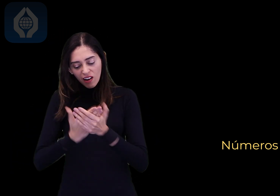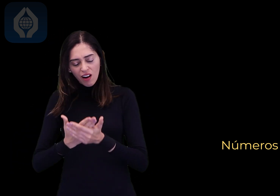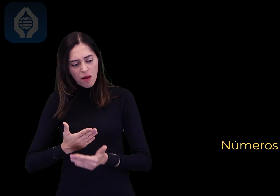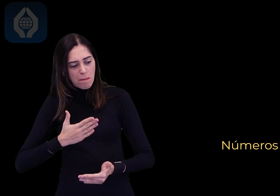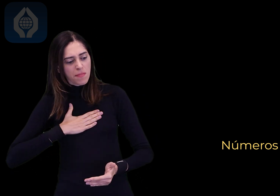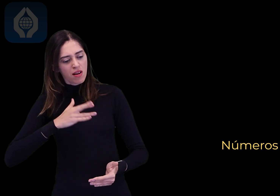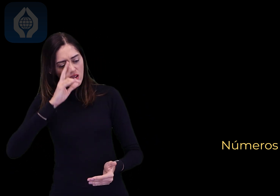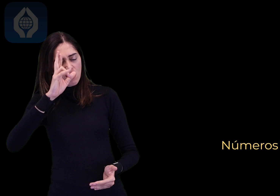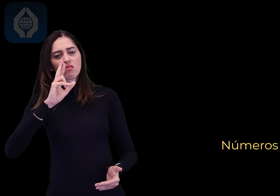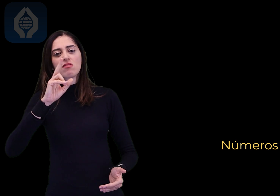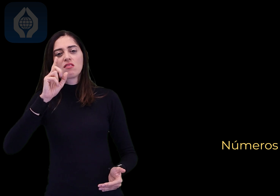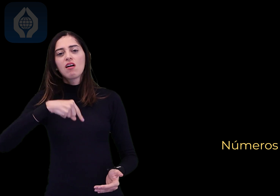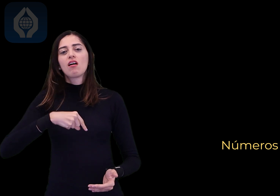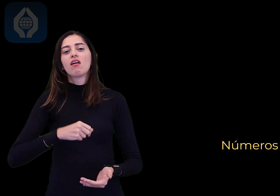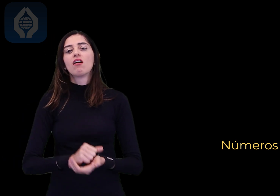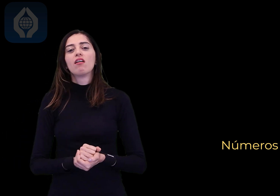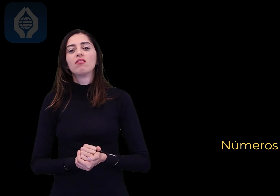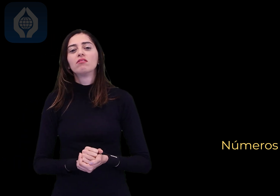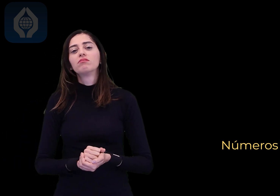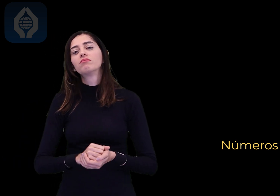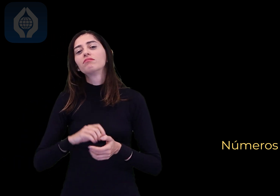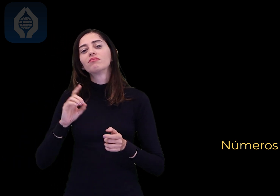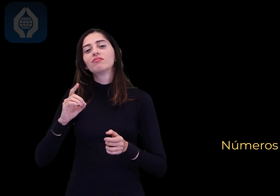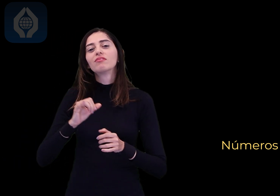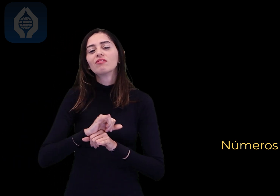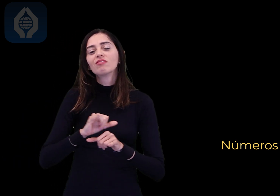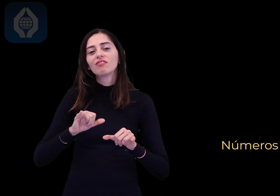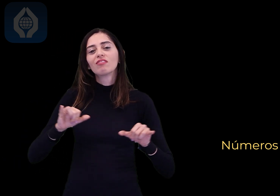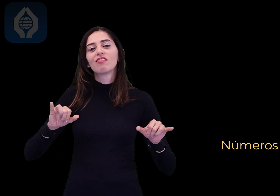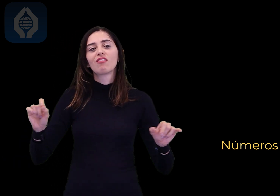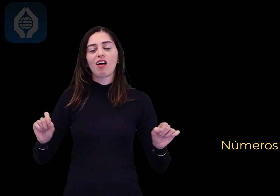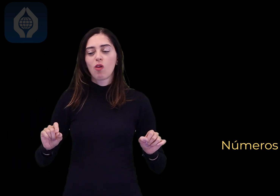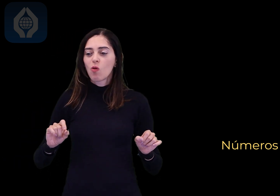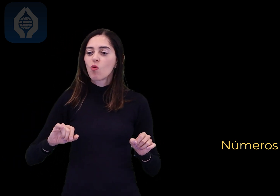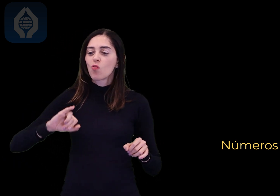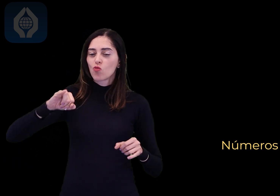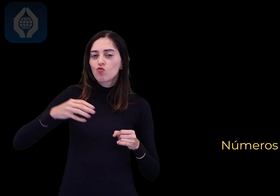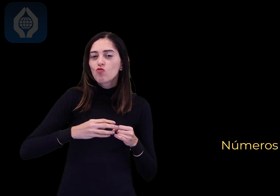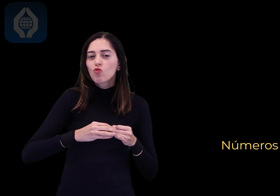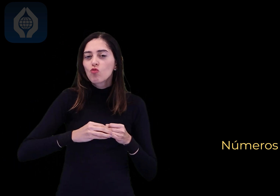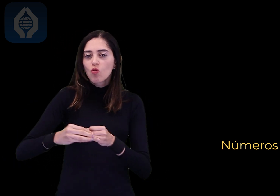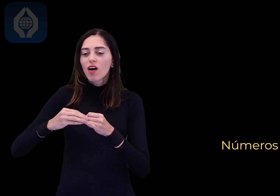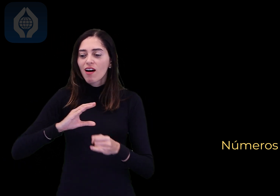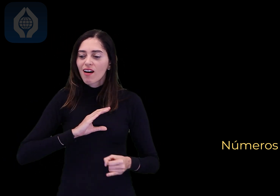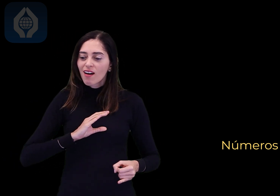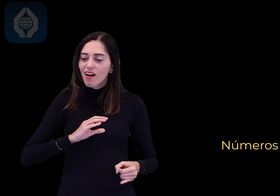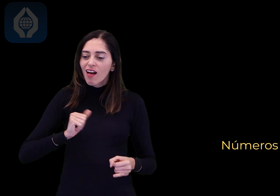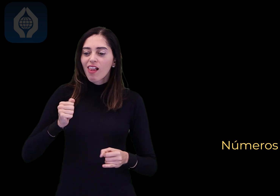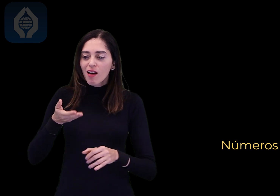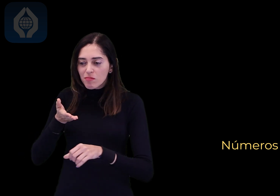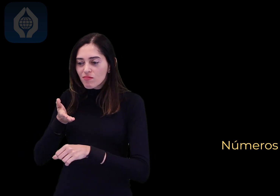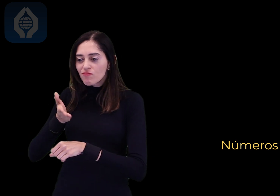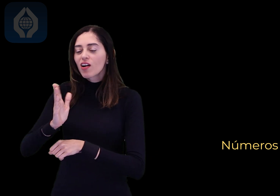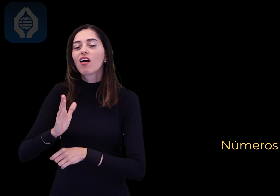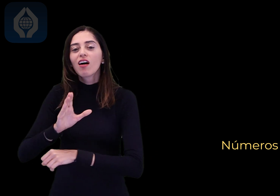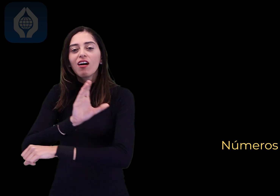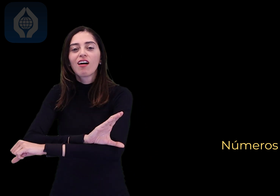de 40 anos, quando todos eles tivessem morrido, ele levaria os filhos dele juntamente com Josué e Caleb até a terra